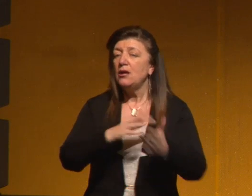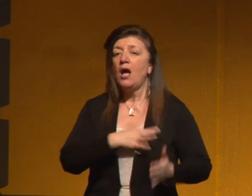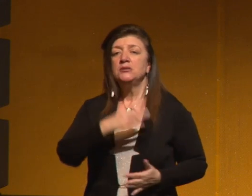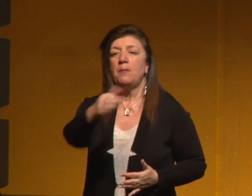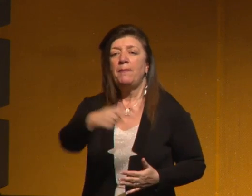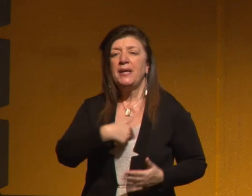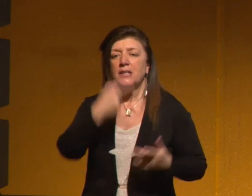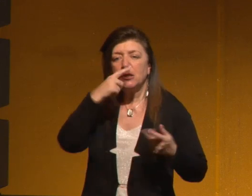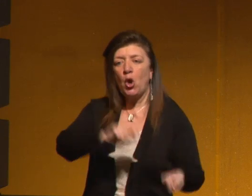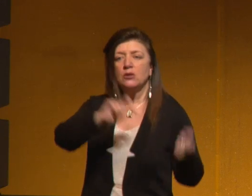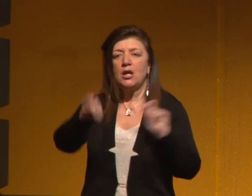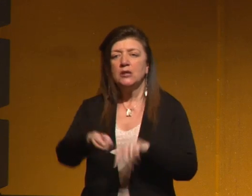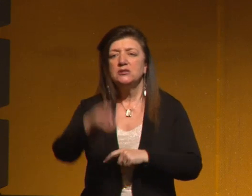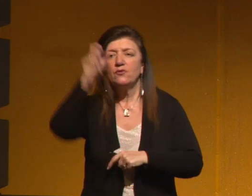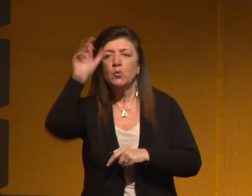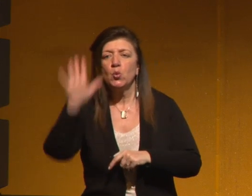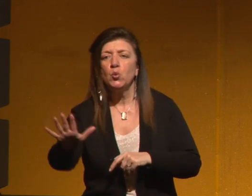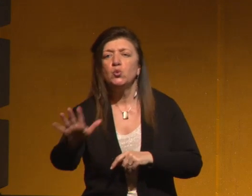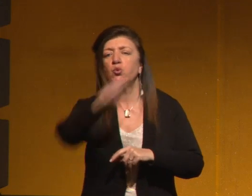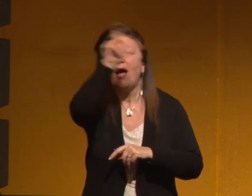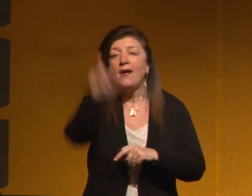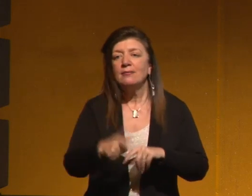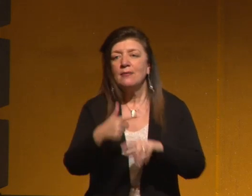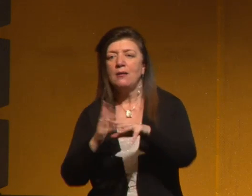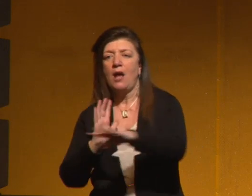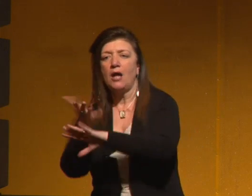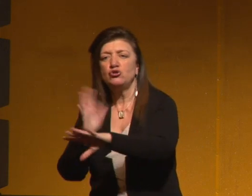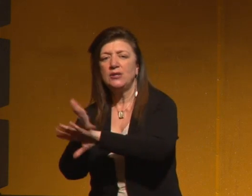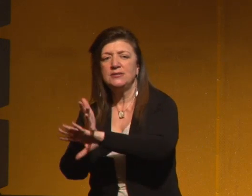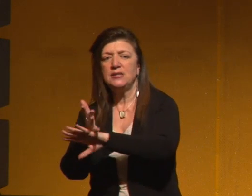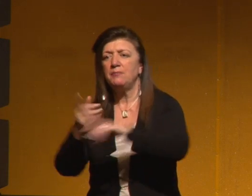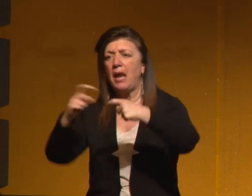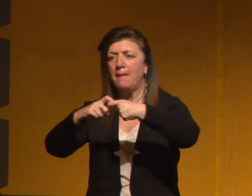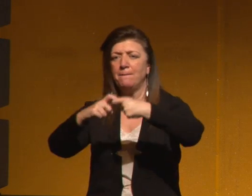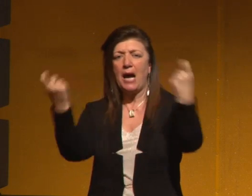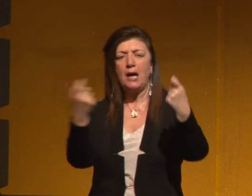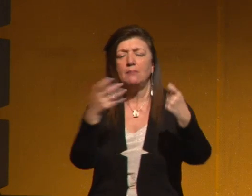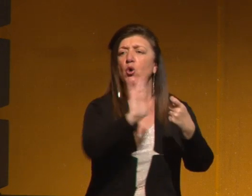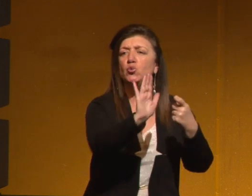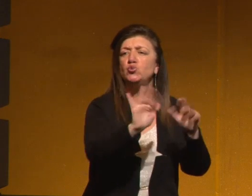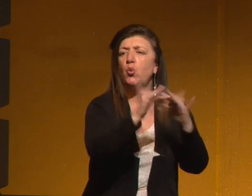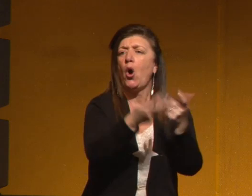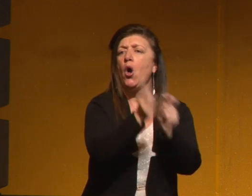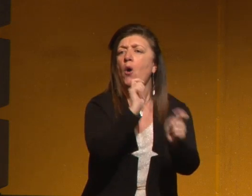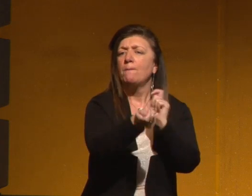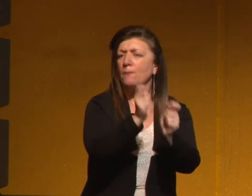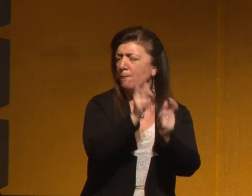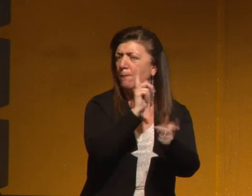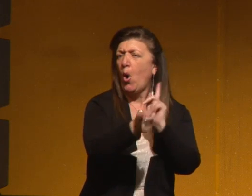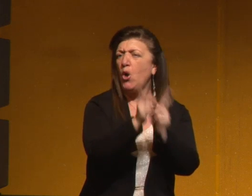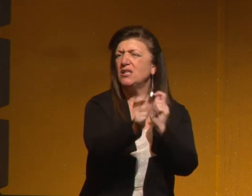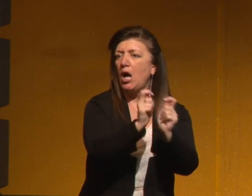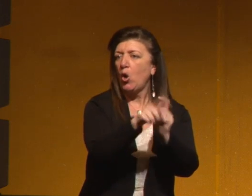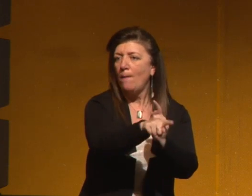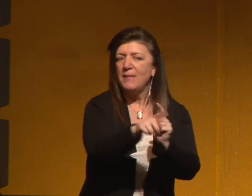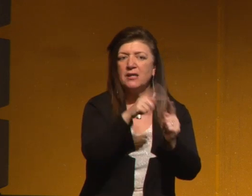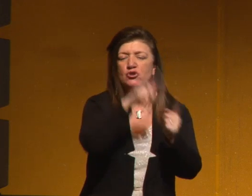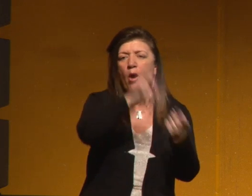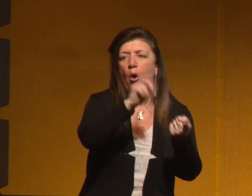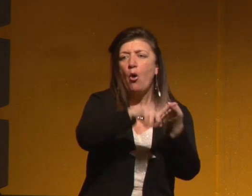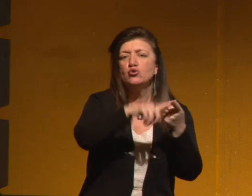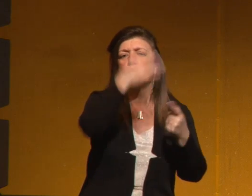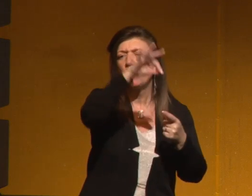dai d'italia ad accessibile svincolandola dalla politica commerciale del libro di consumo senza cedimenti sulla qualità e